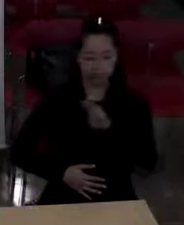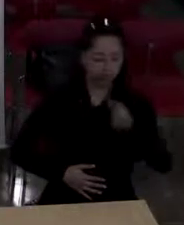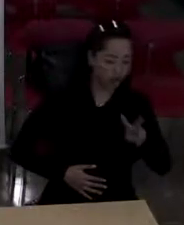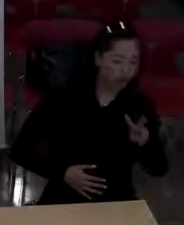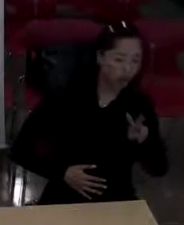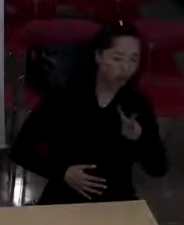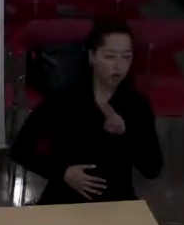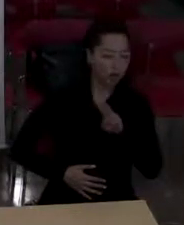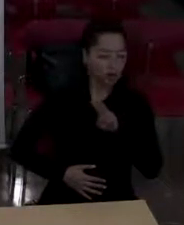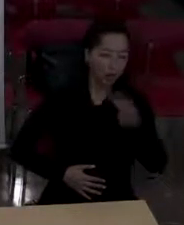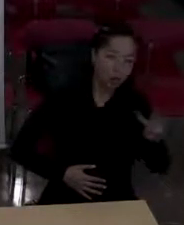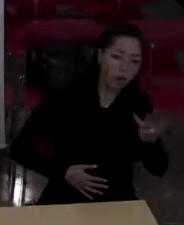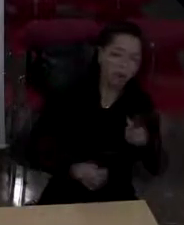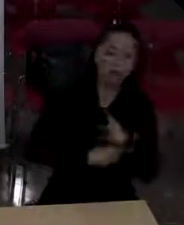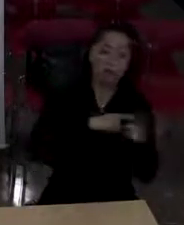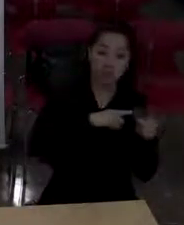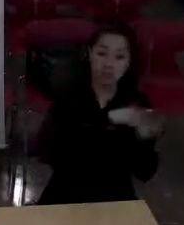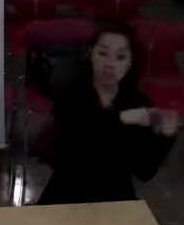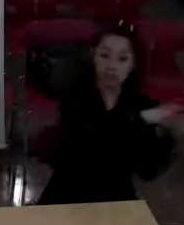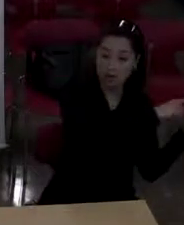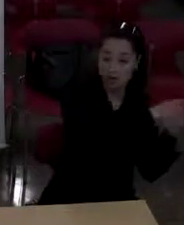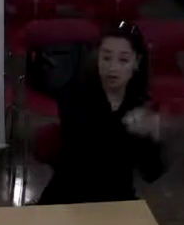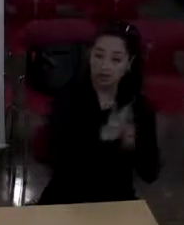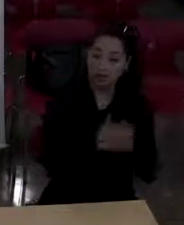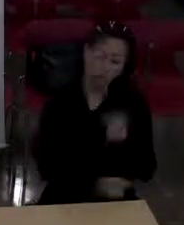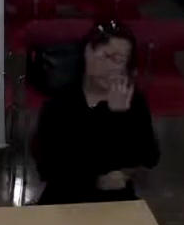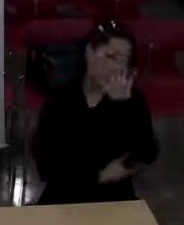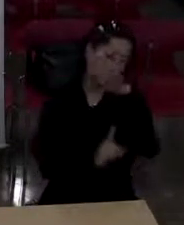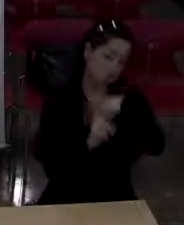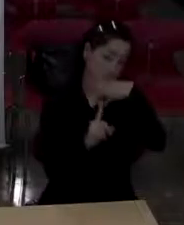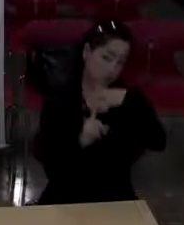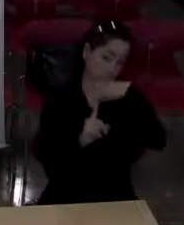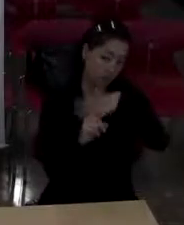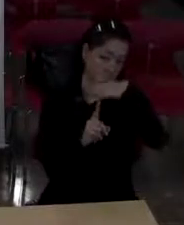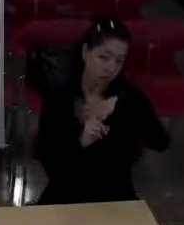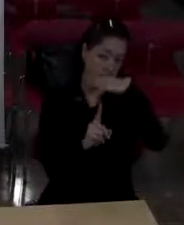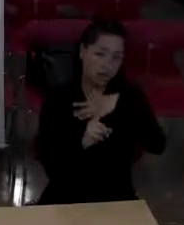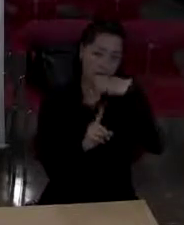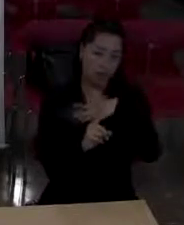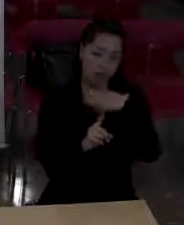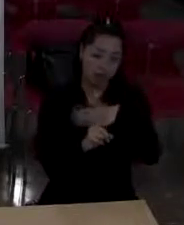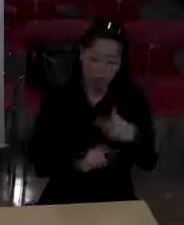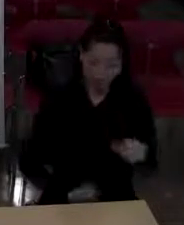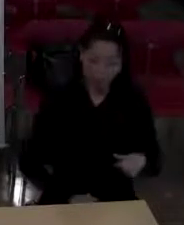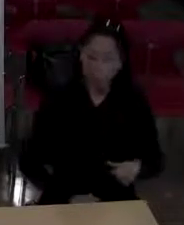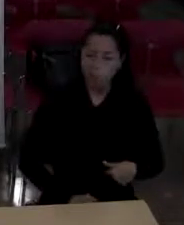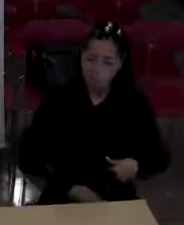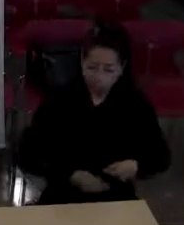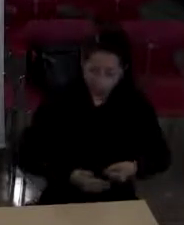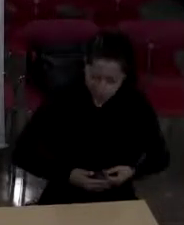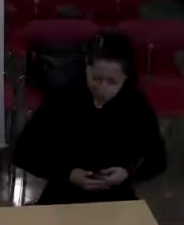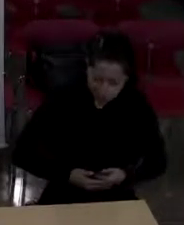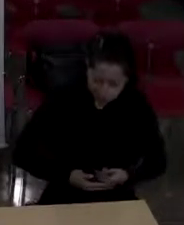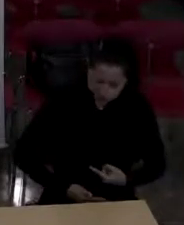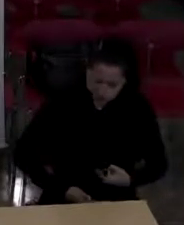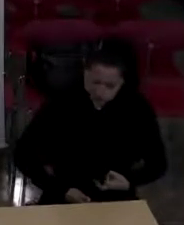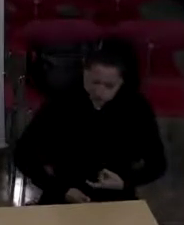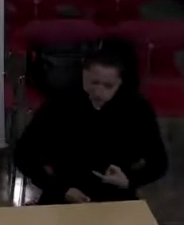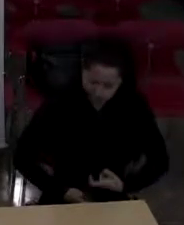de gestación, el bebé ya tiene las estructuras orgánicas pues para